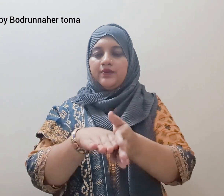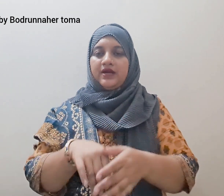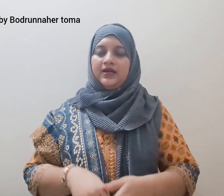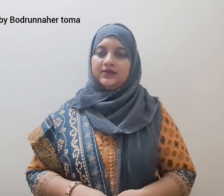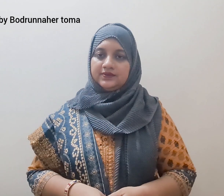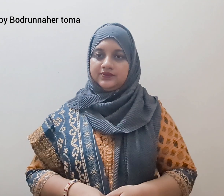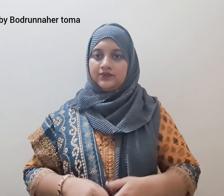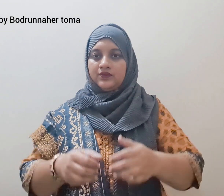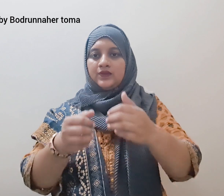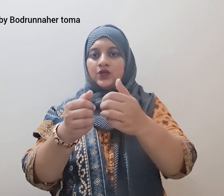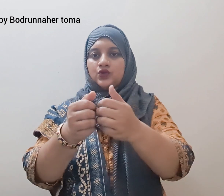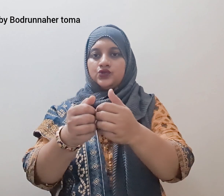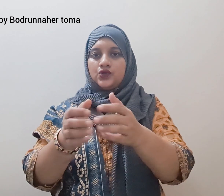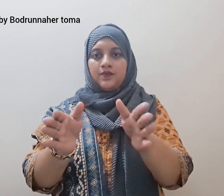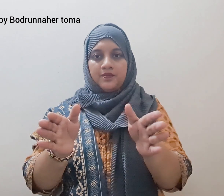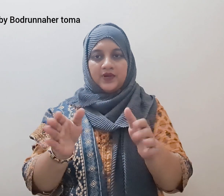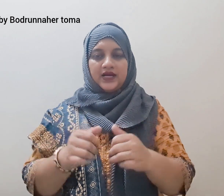রবিবার, সোমবার,